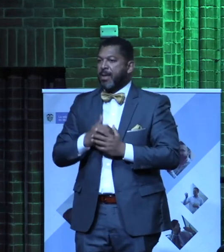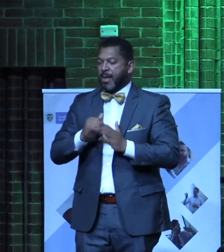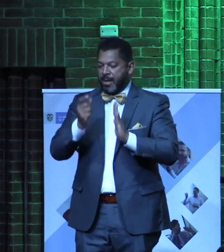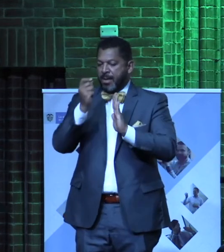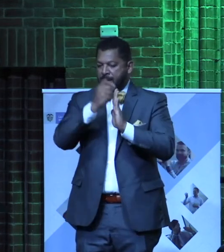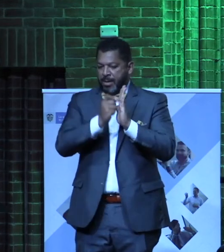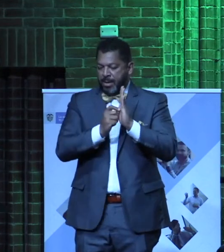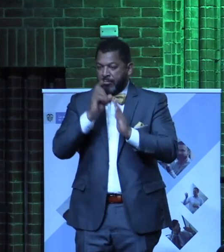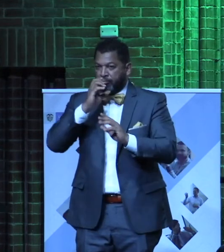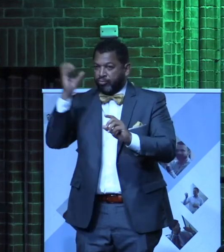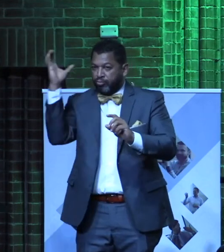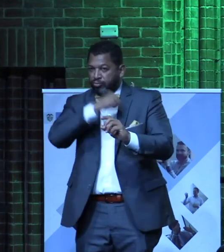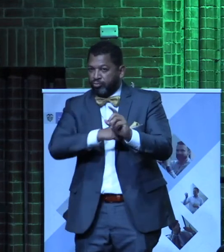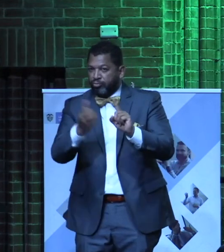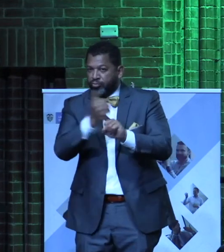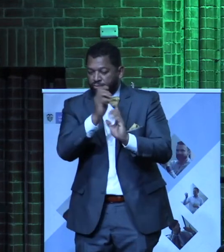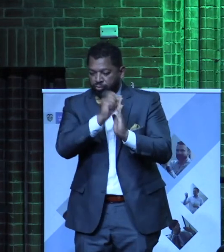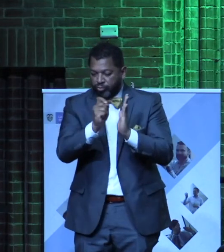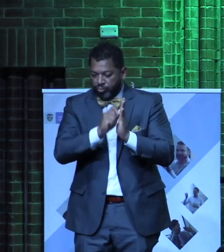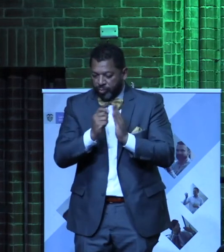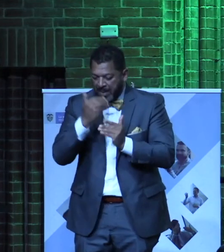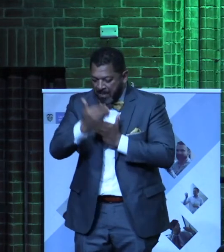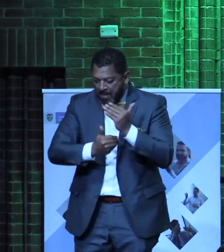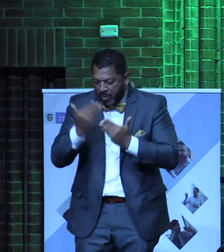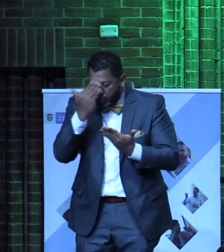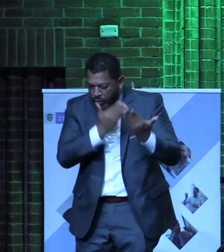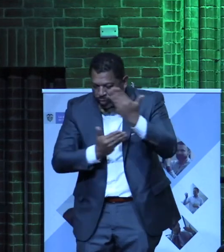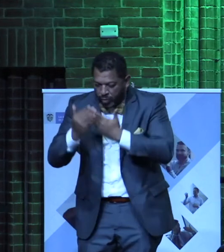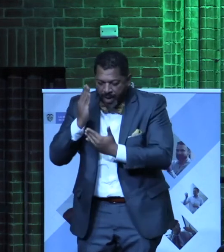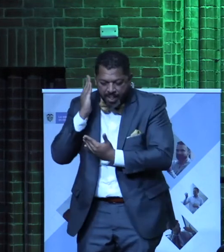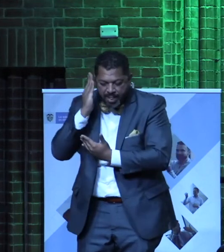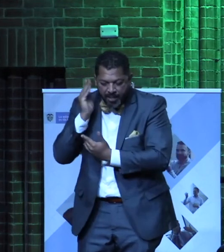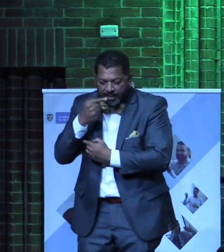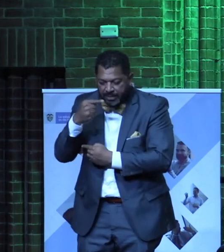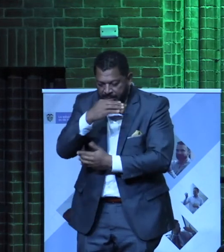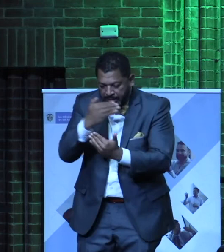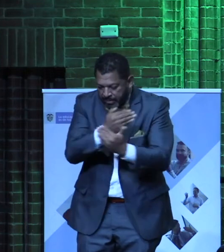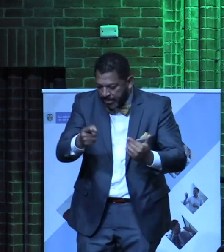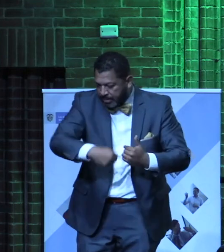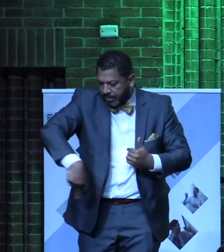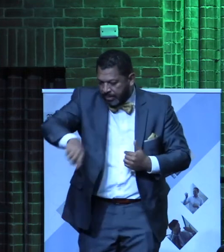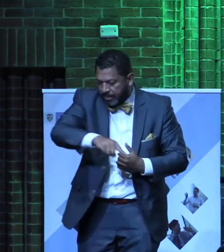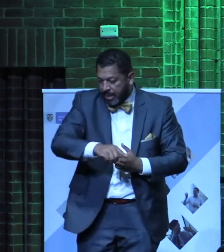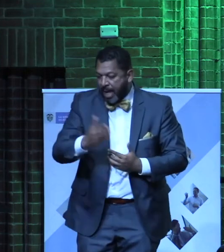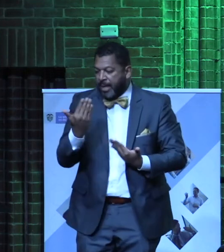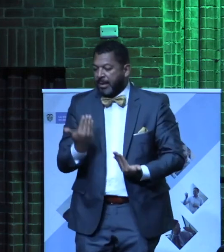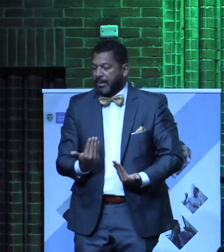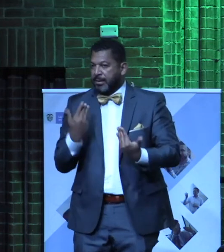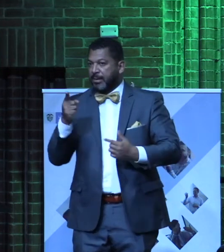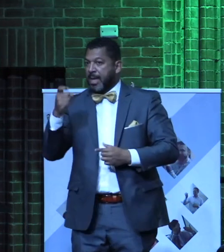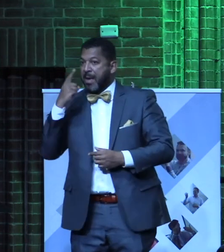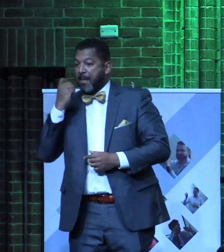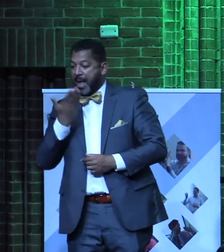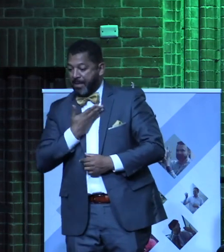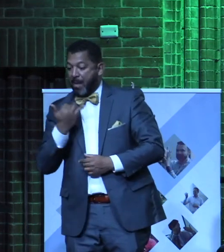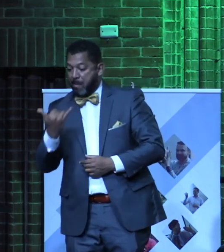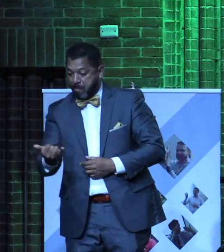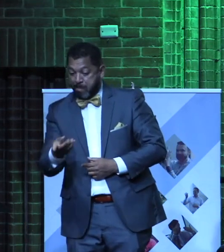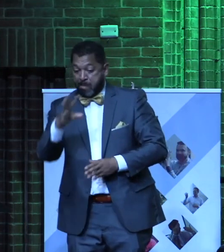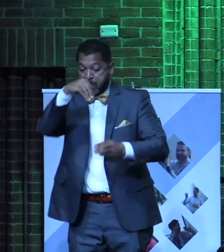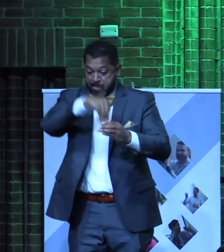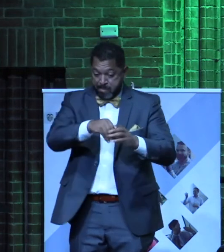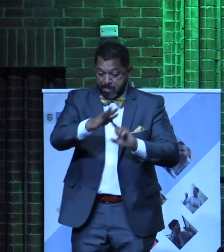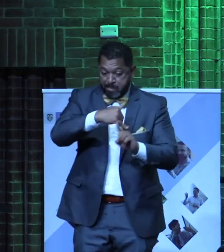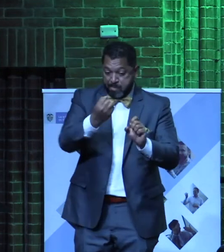identificamos que el ejercicio de tamizaje le permite a las madres y padres comunitarios y a las agentes